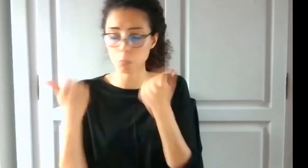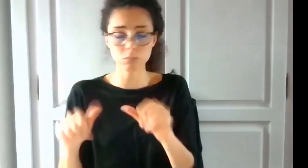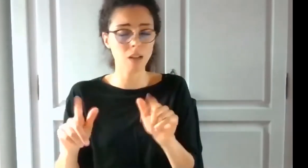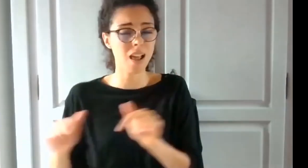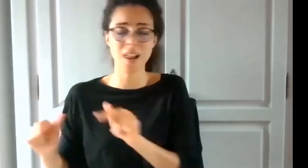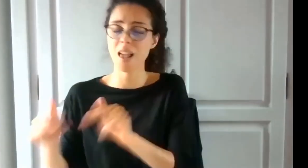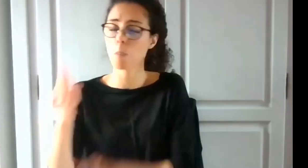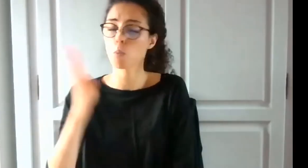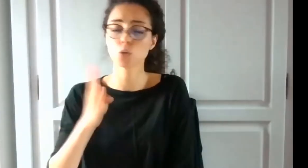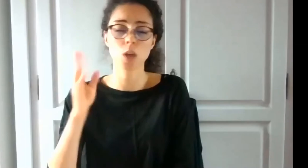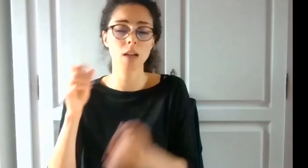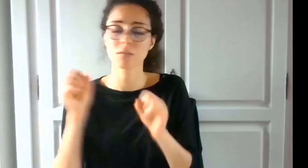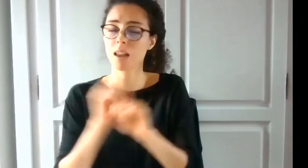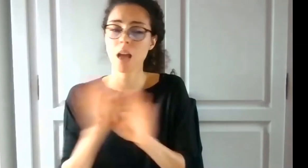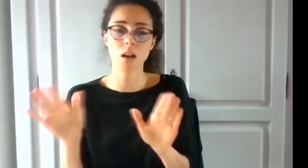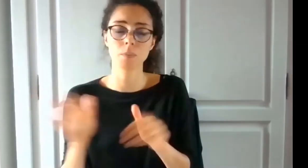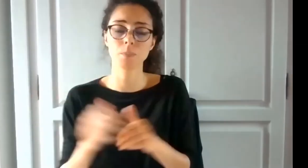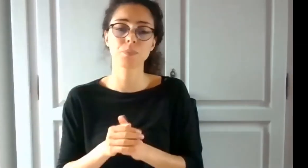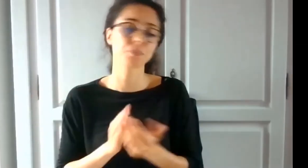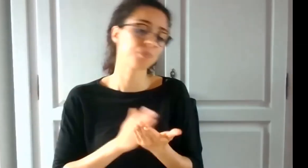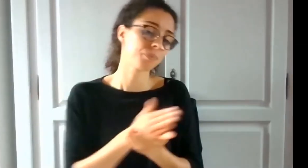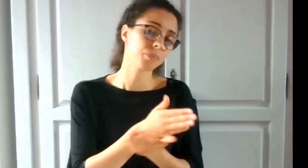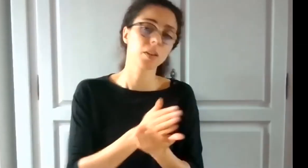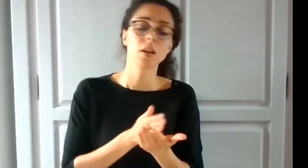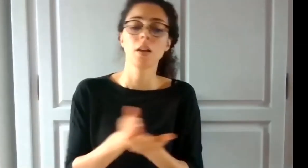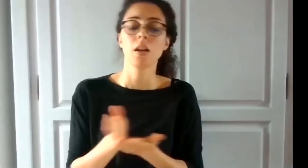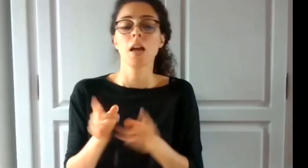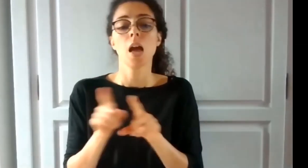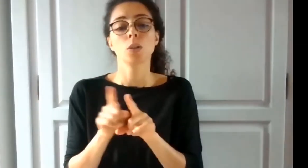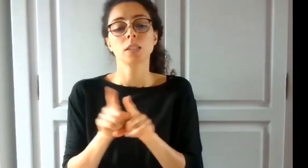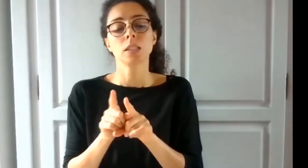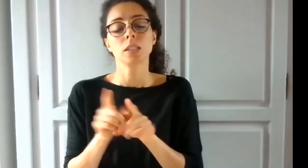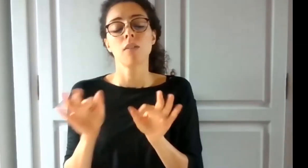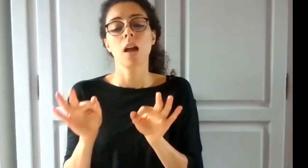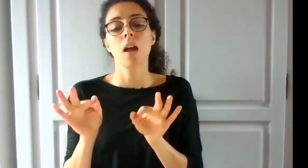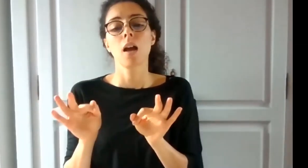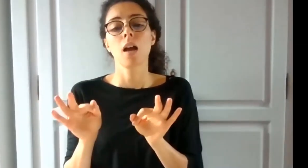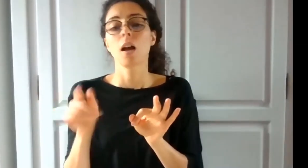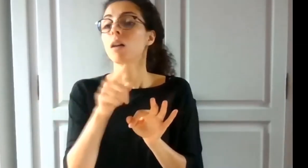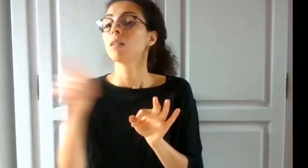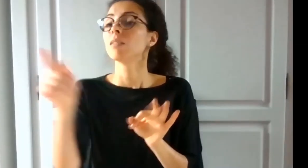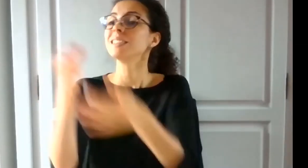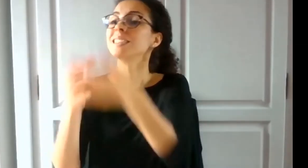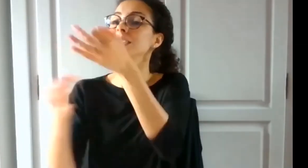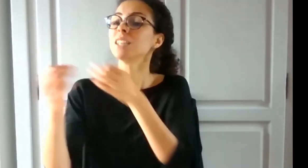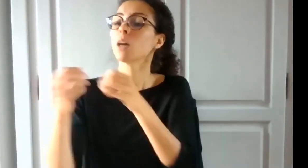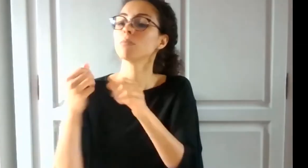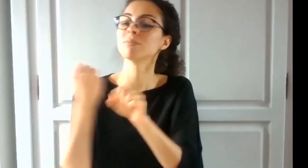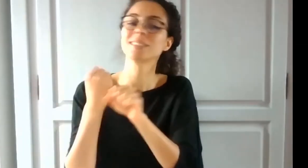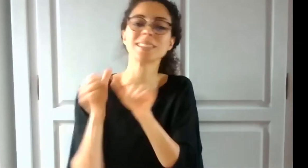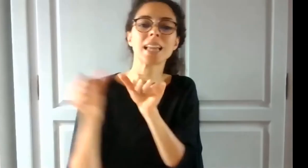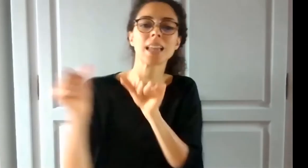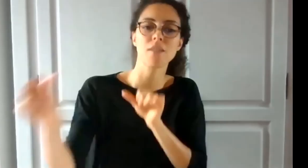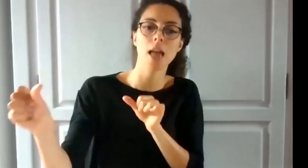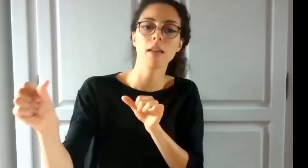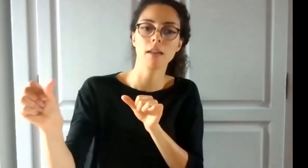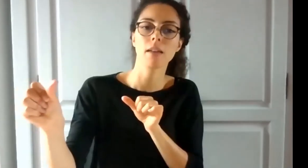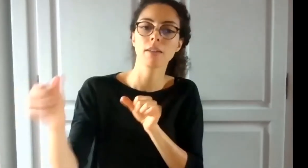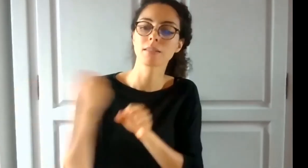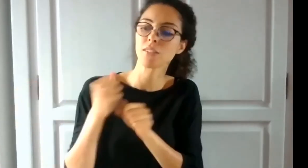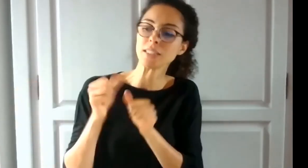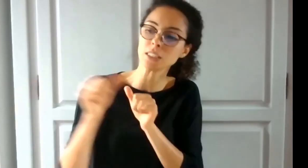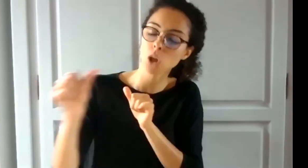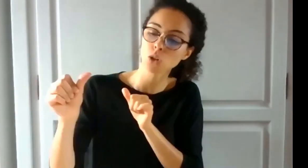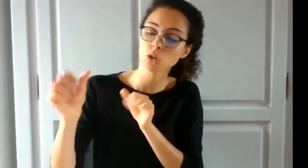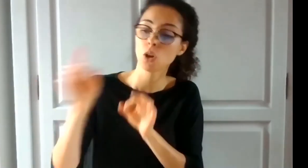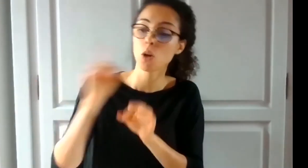puis, aussi, aller dans le sens de ce qui a été dit sur le télétravail, puisque ce qui remonte